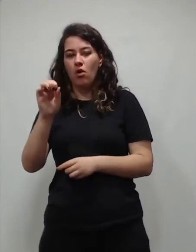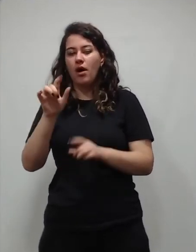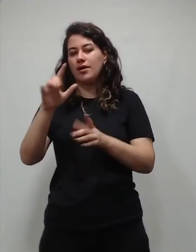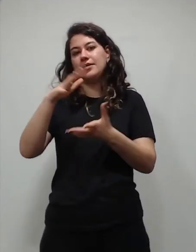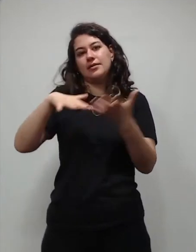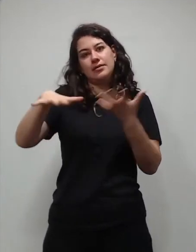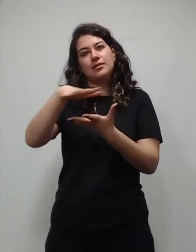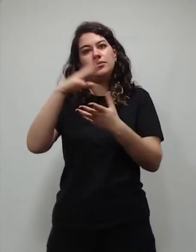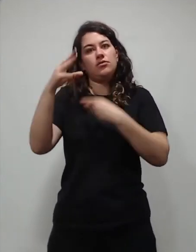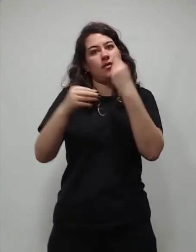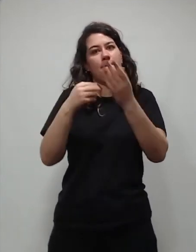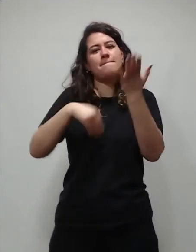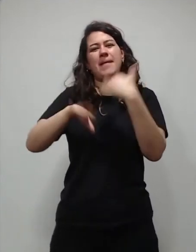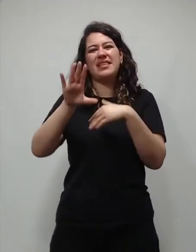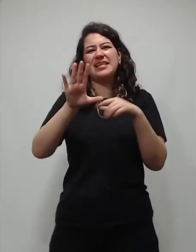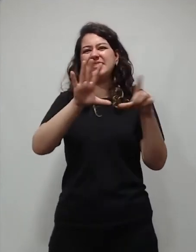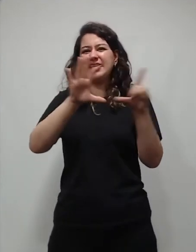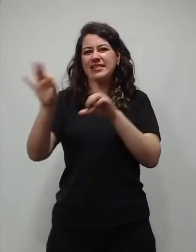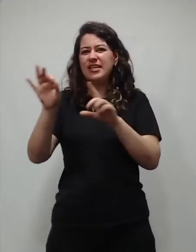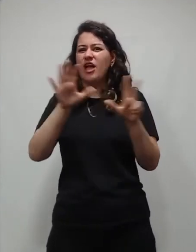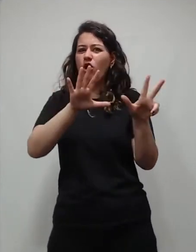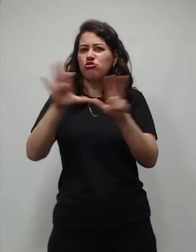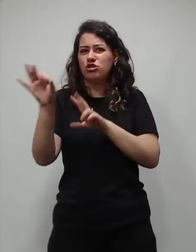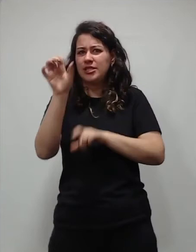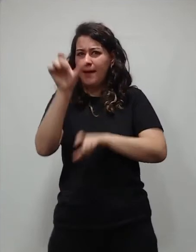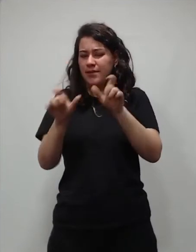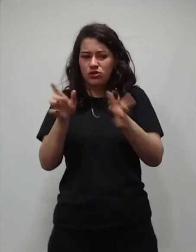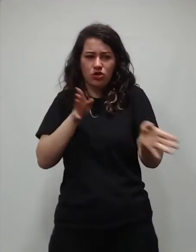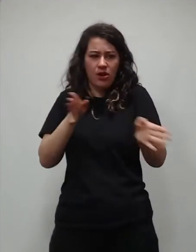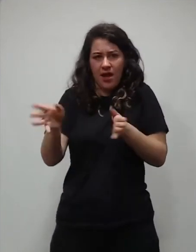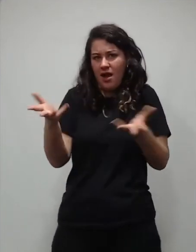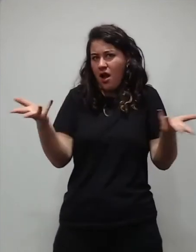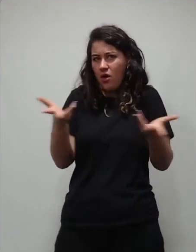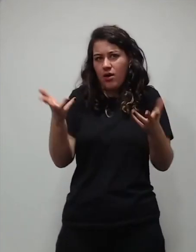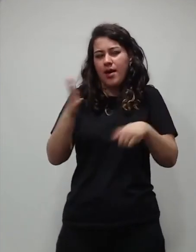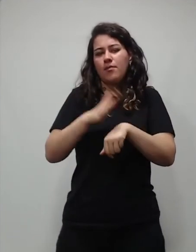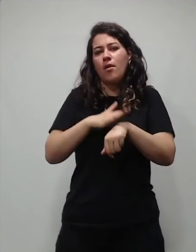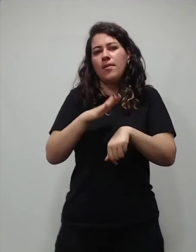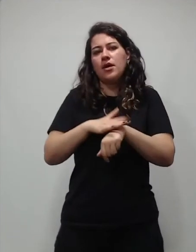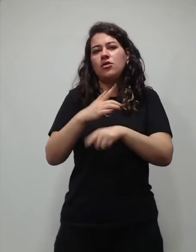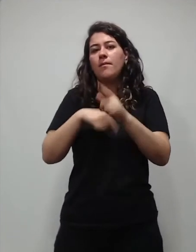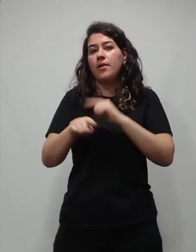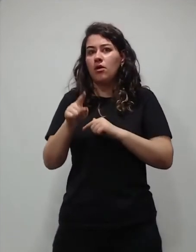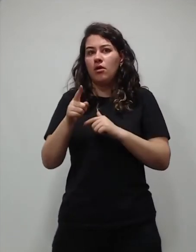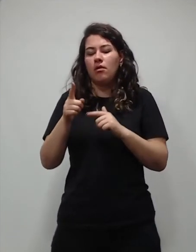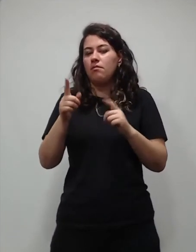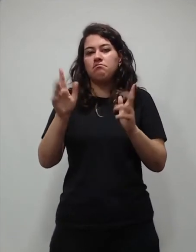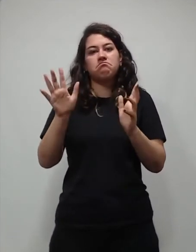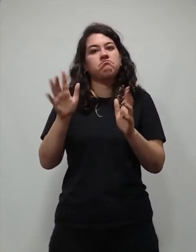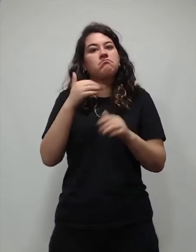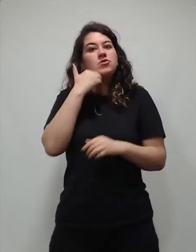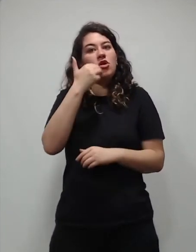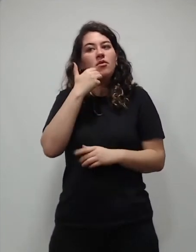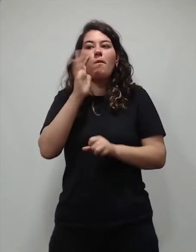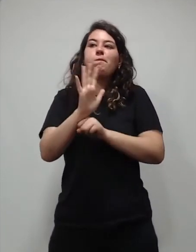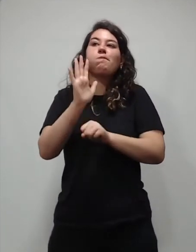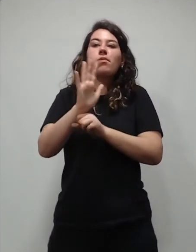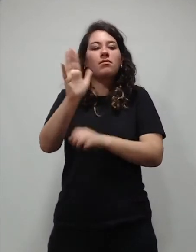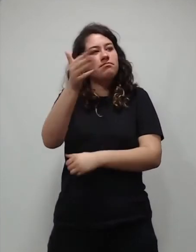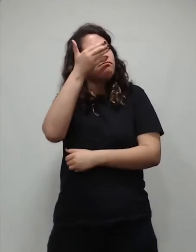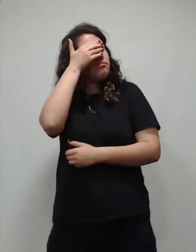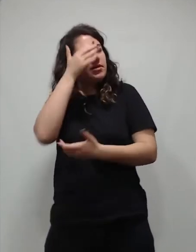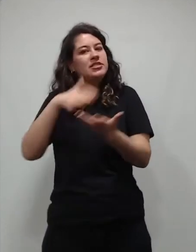situaciones, que son cerca de 700, 800 personas en este momento, pero está invisibilizado otra situación de los